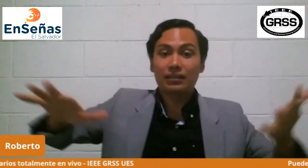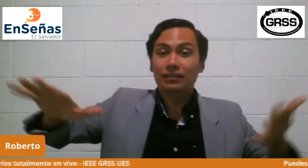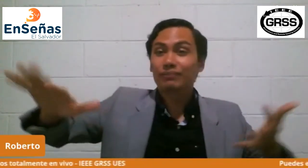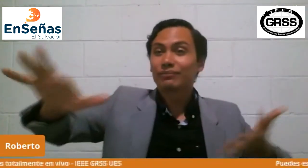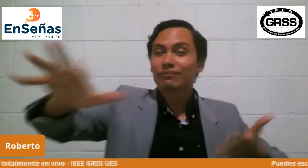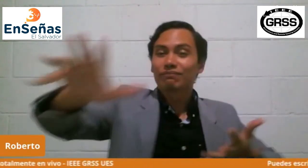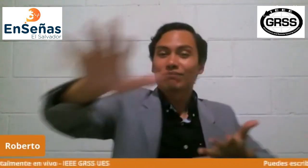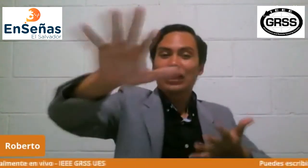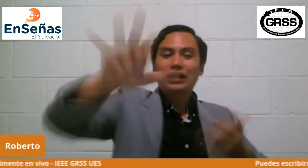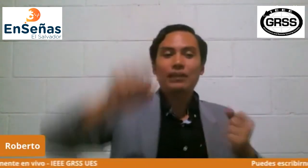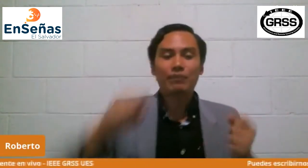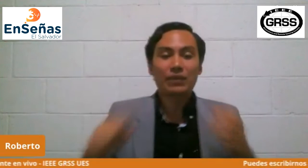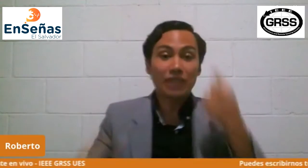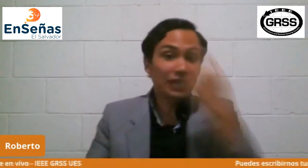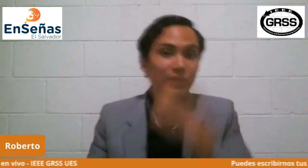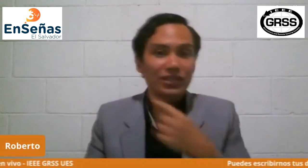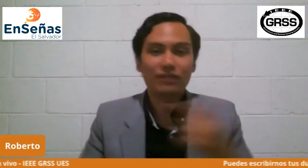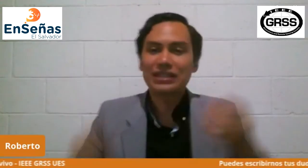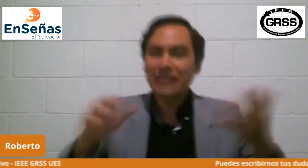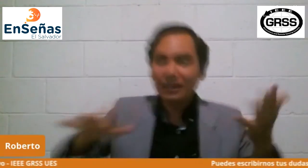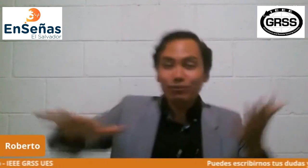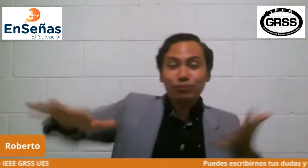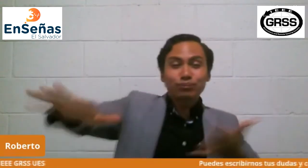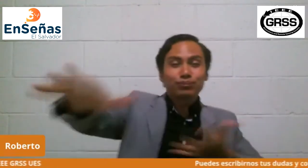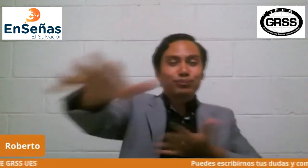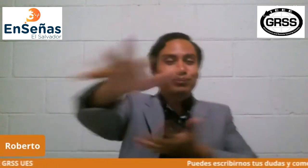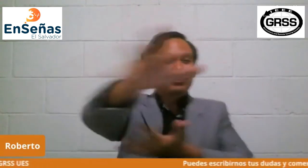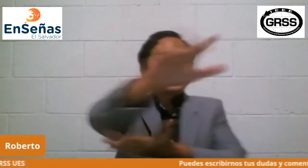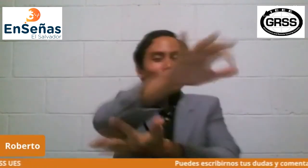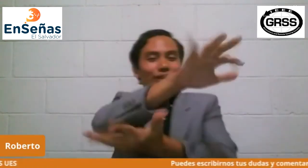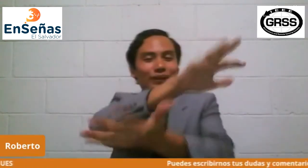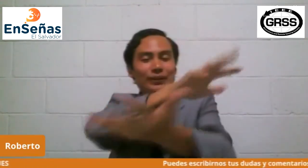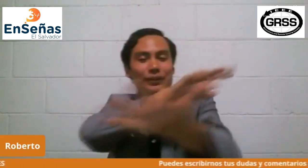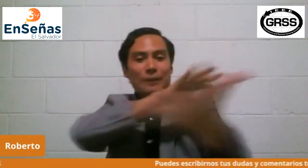grande. Y también la expresión facial